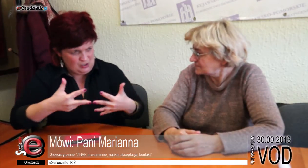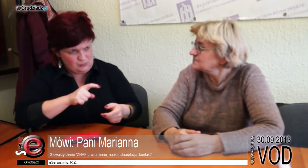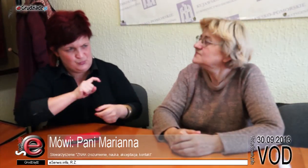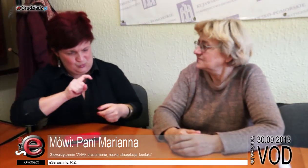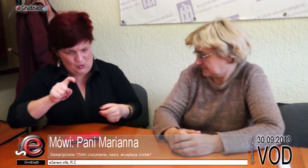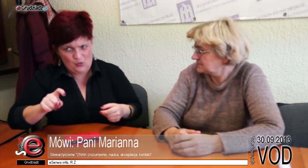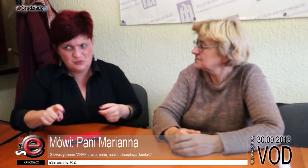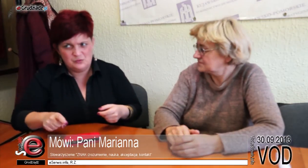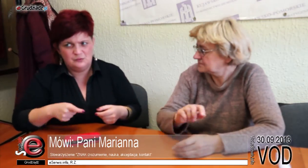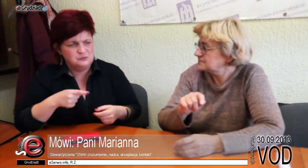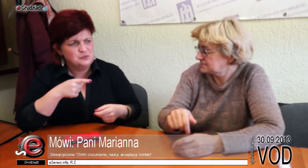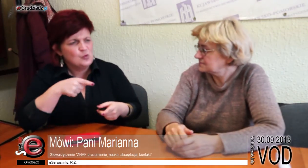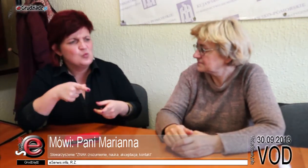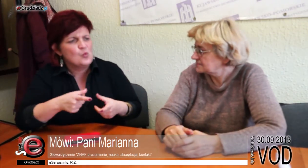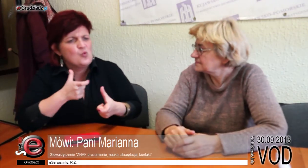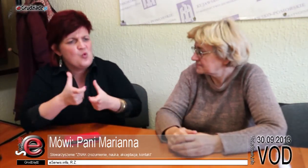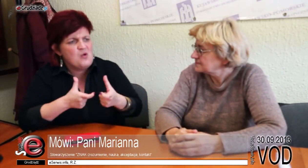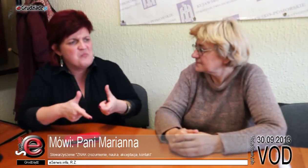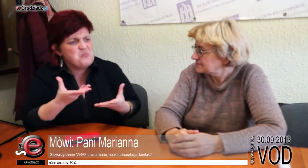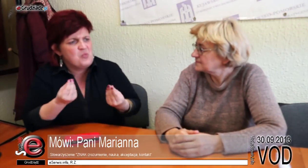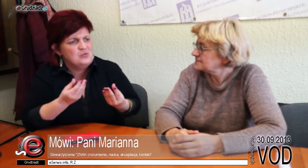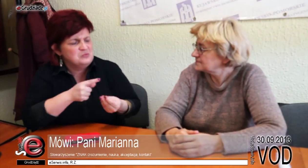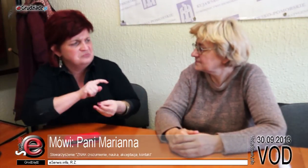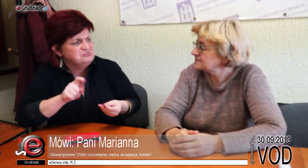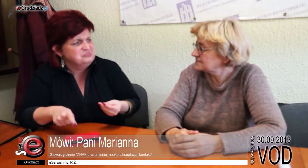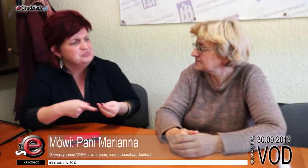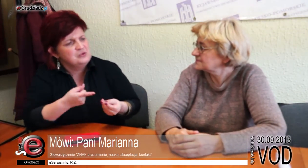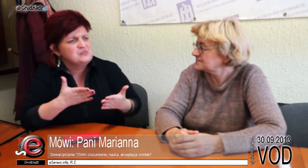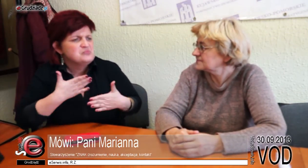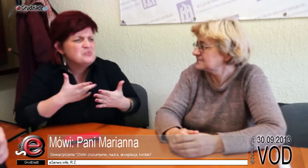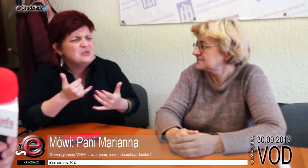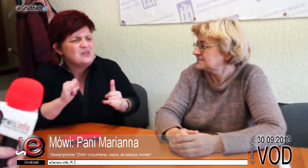Czym Państwo się tutaj zajmują? Jak Pani spędza tutaj czas?